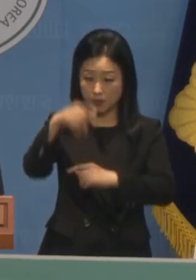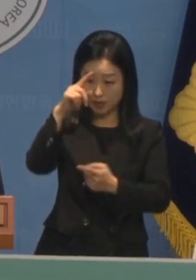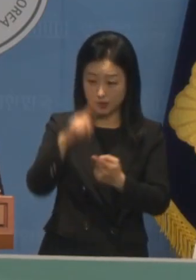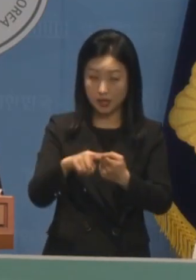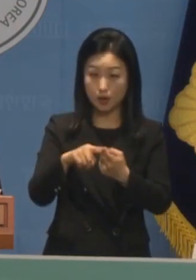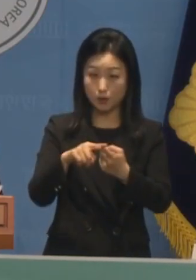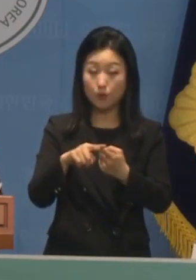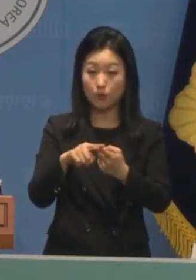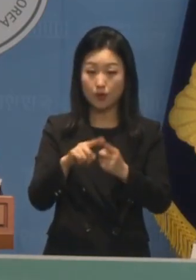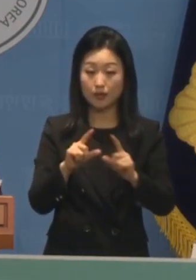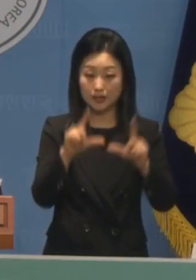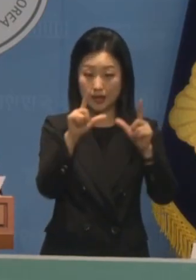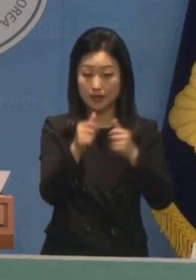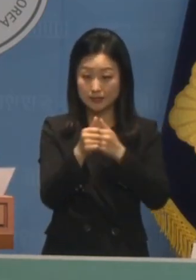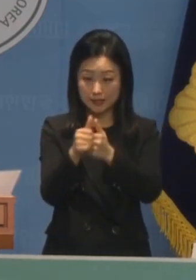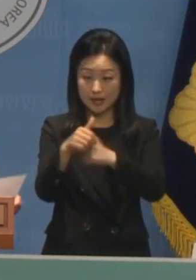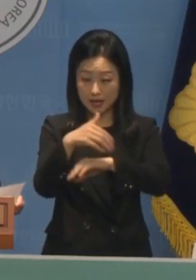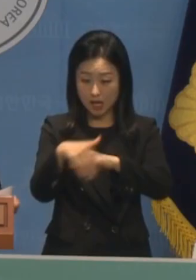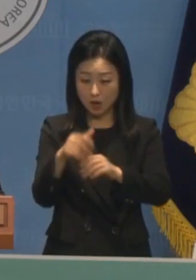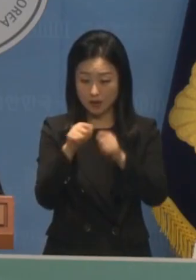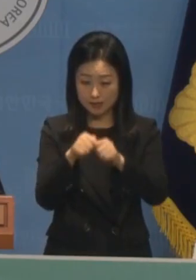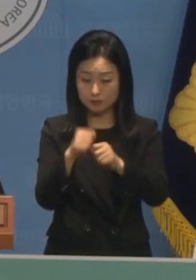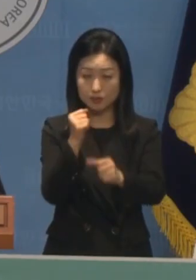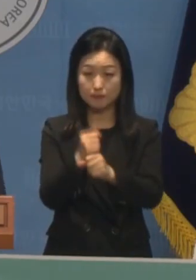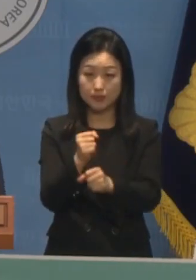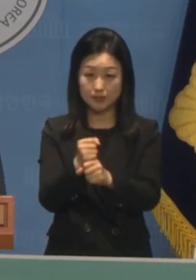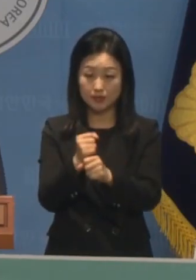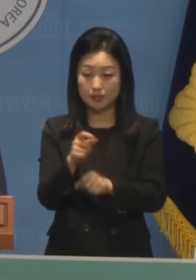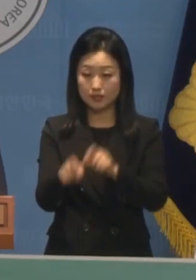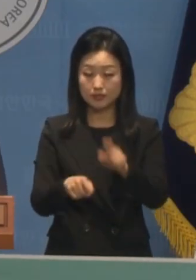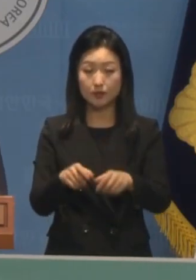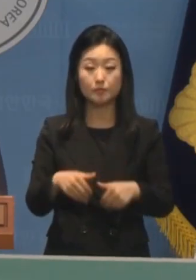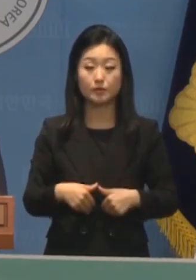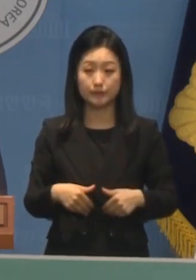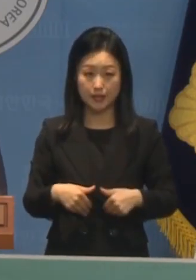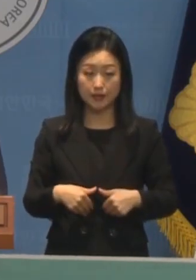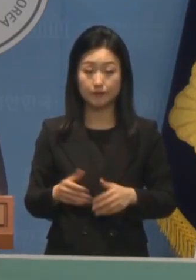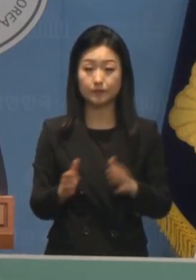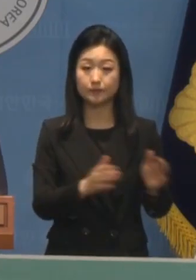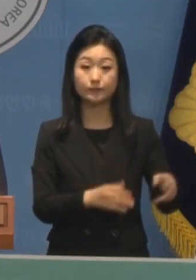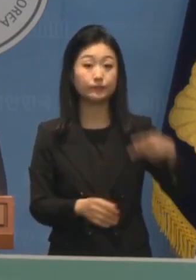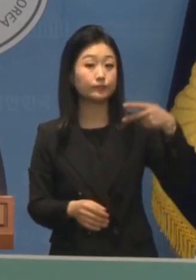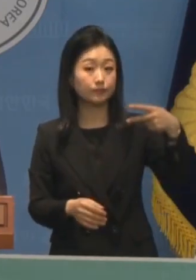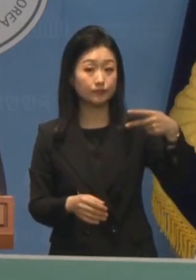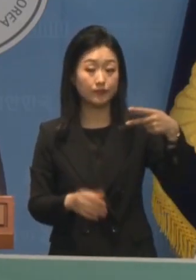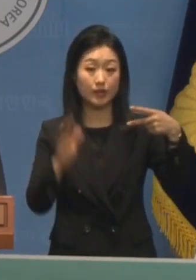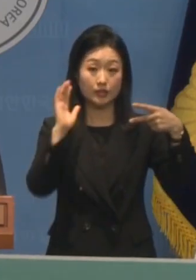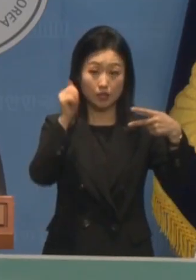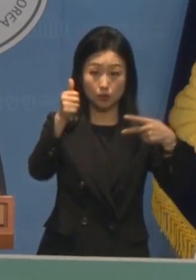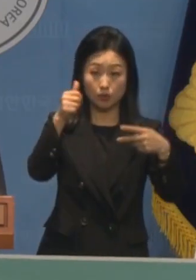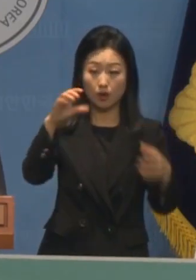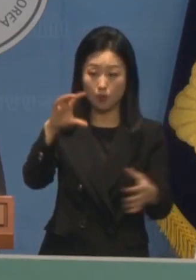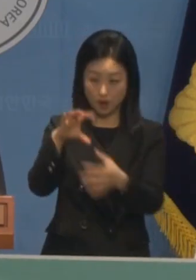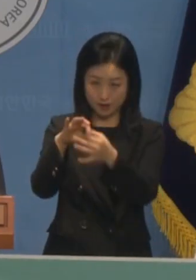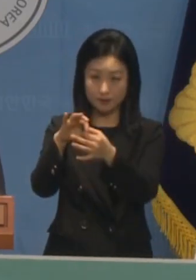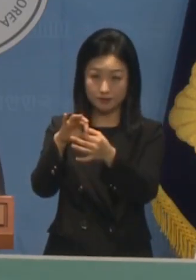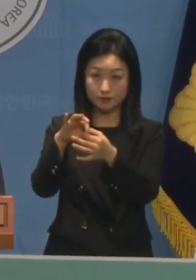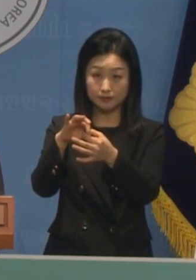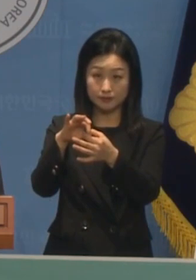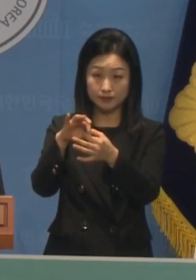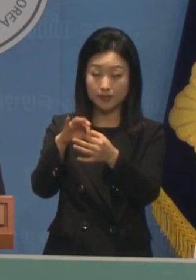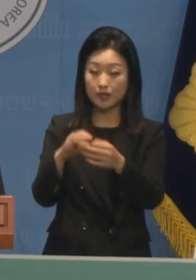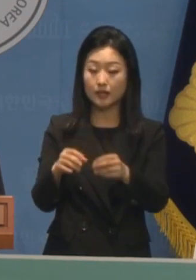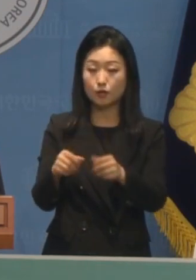연도별 계획을 수립, 시행해야 합니다. 두 번째는 대통령 소속으로